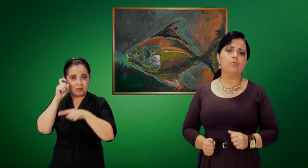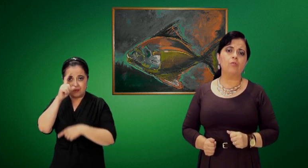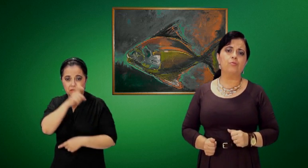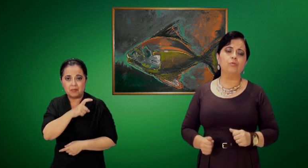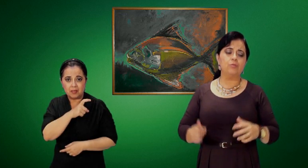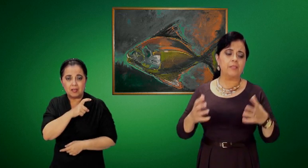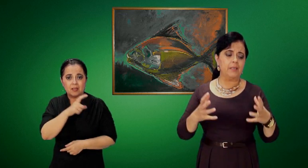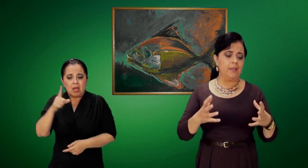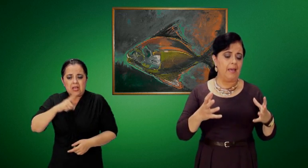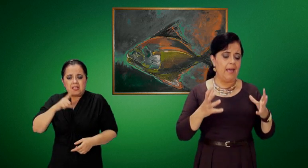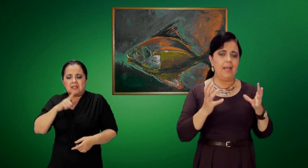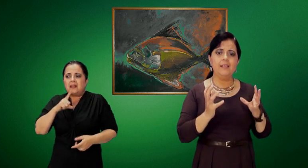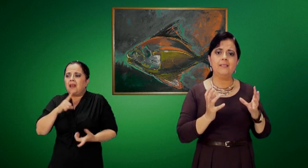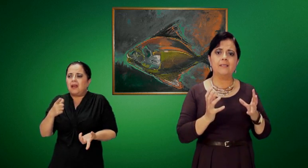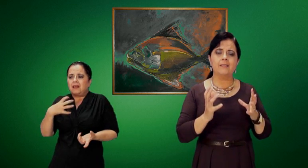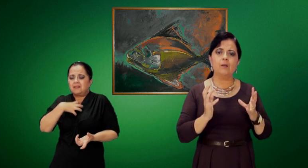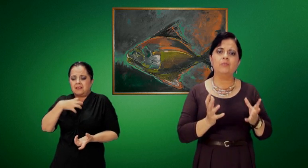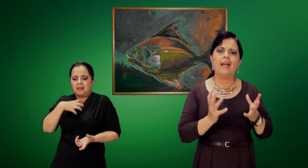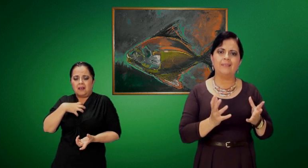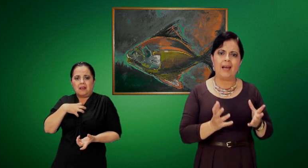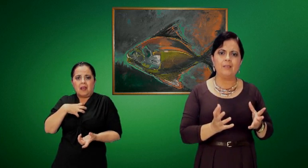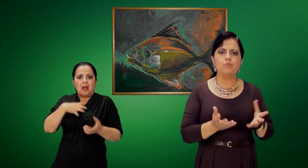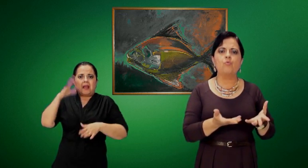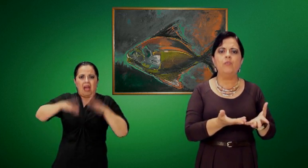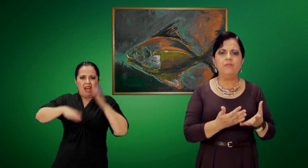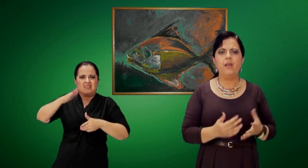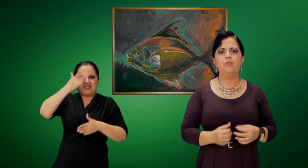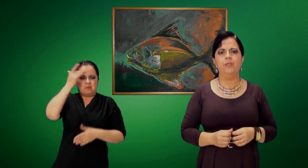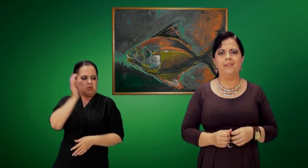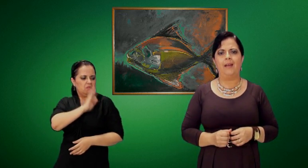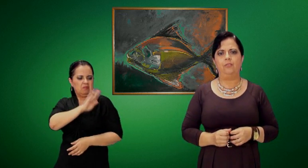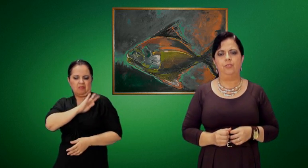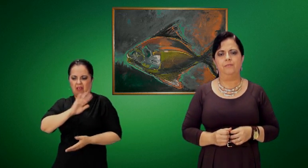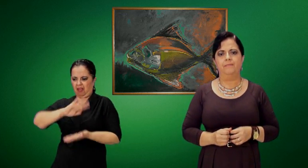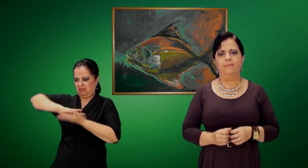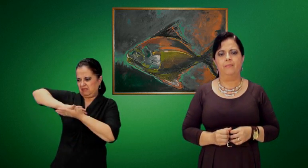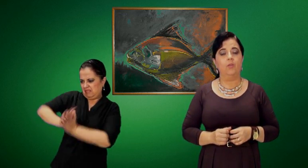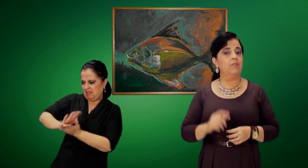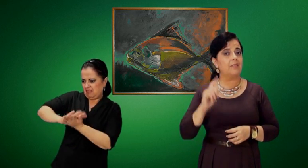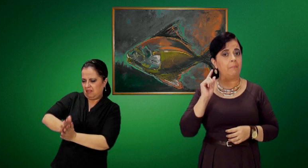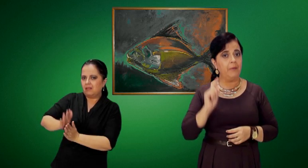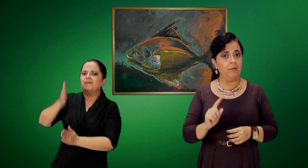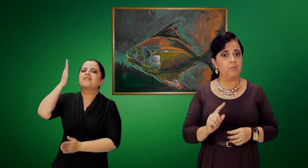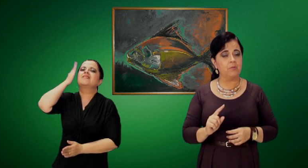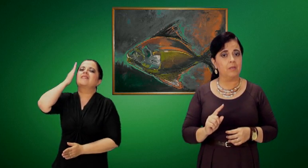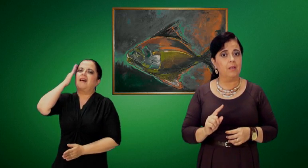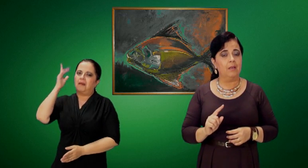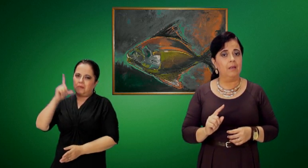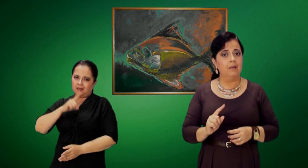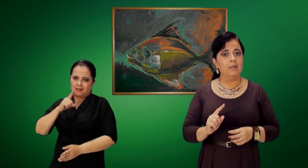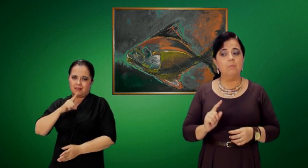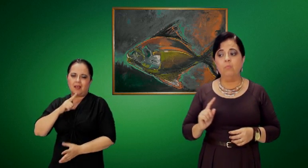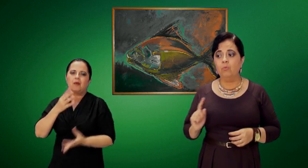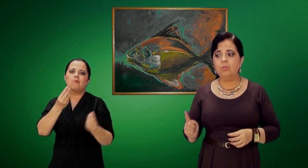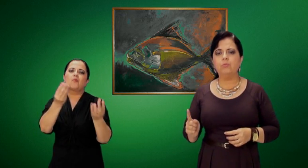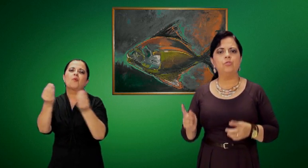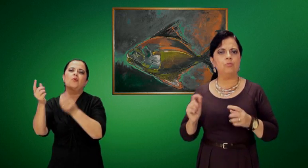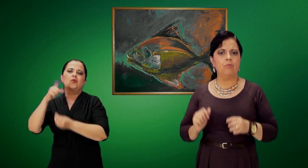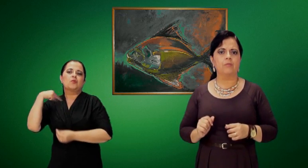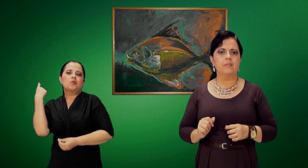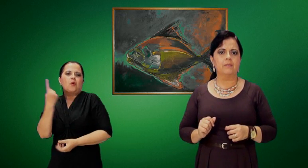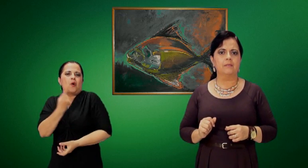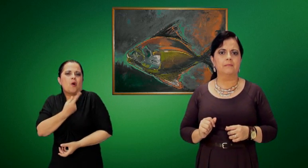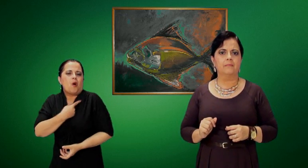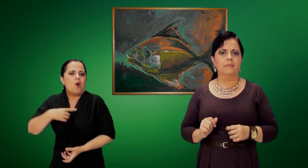Não são só os surdos que eles são tratados com inferioridade. Nós sabemos que muitos